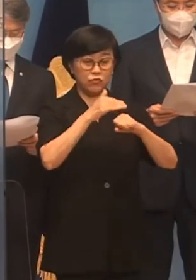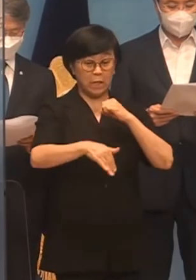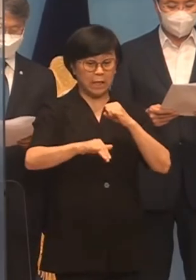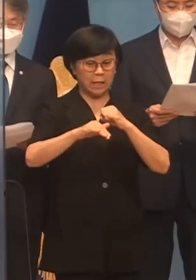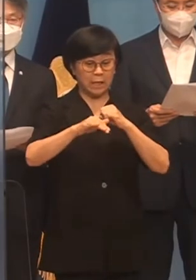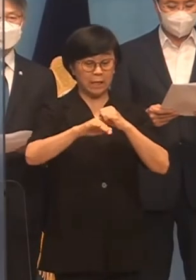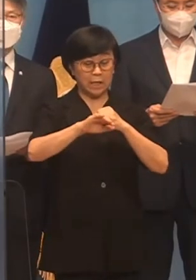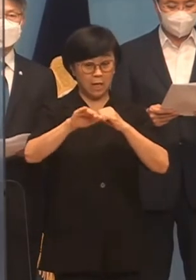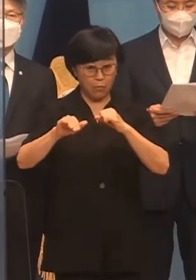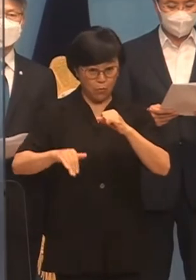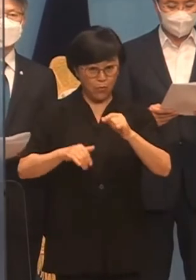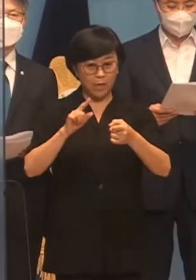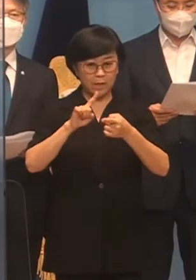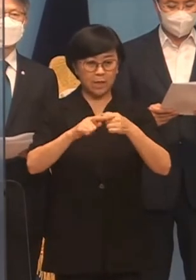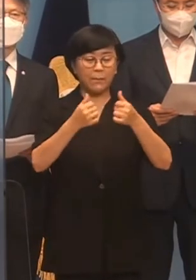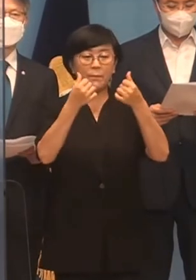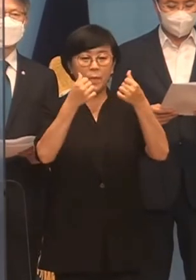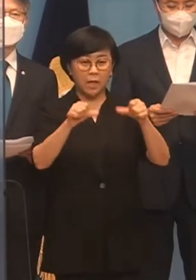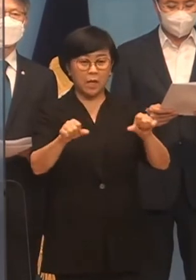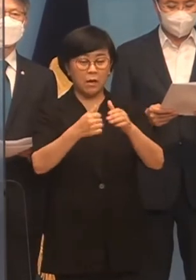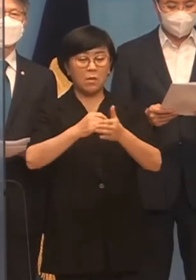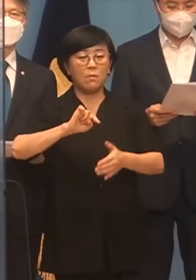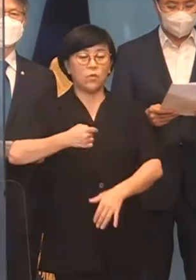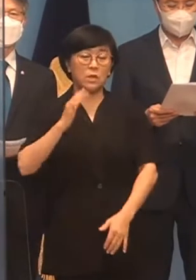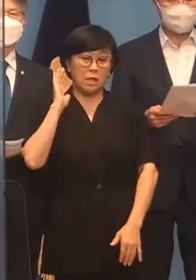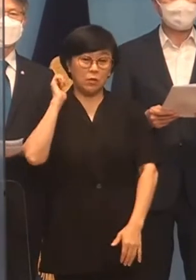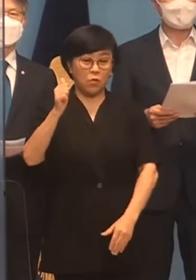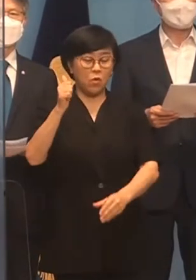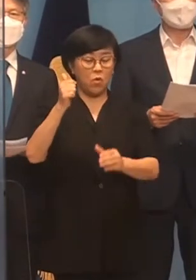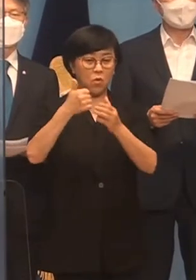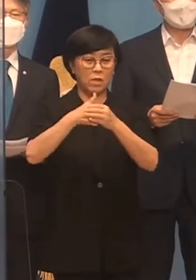파괴라고 주장하며 이를 본인의 대권